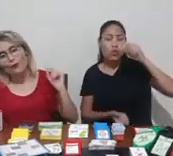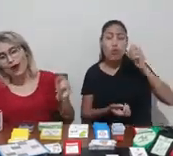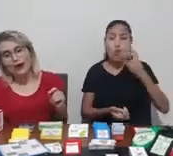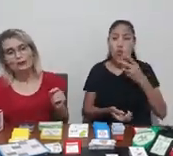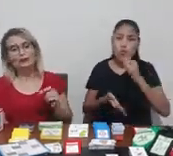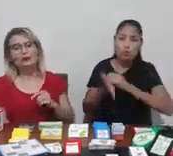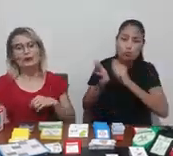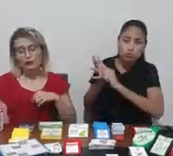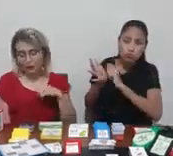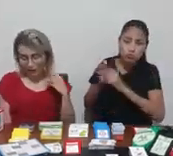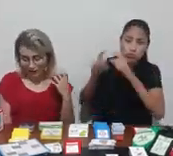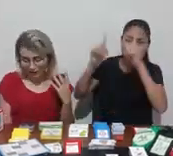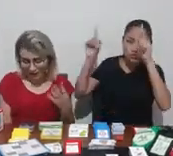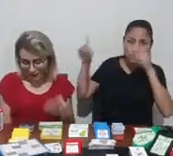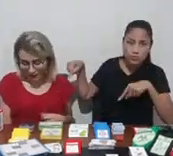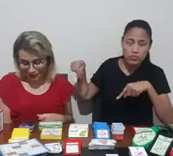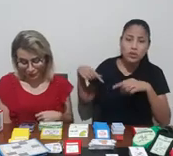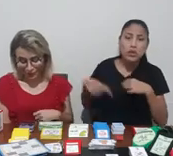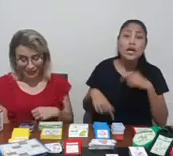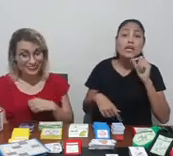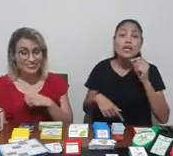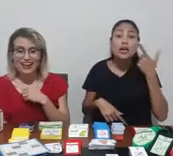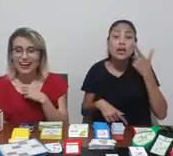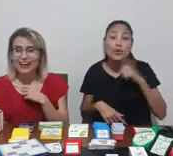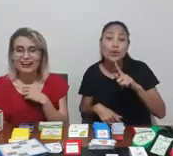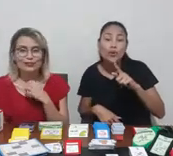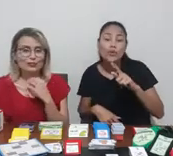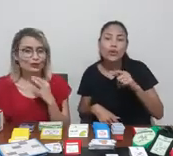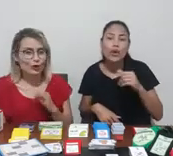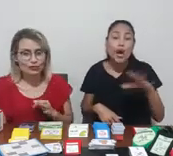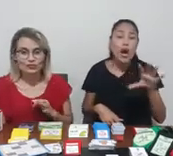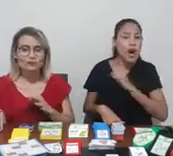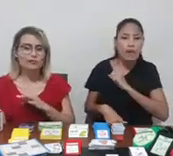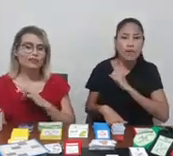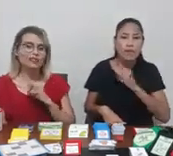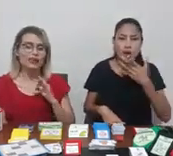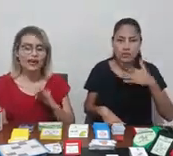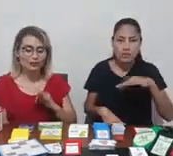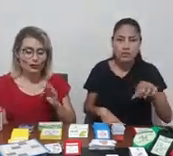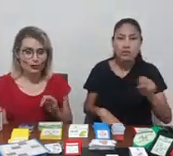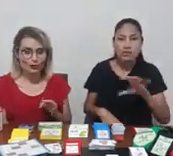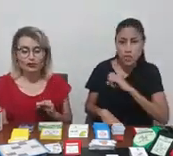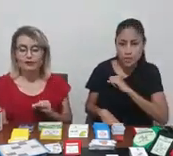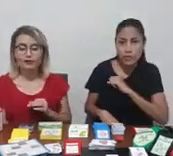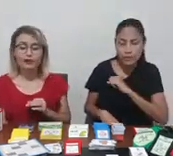no quadro, colocar quem está ganhando. Eles adoram,